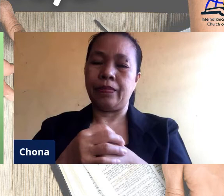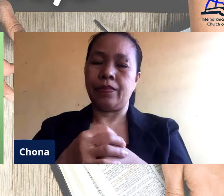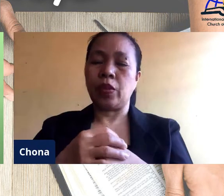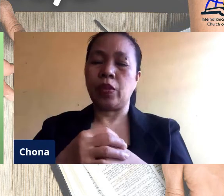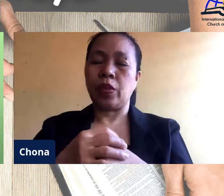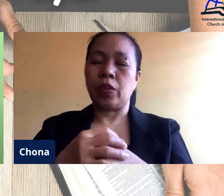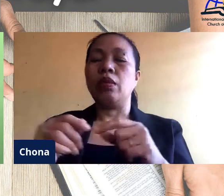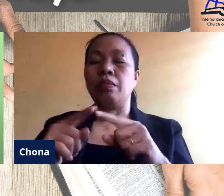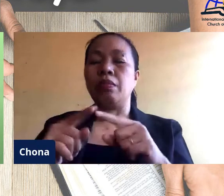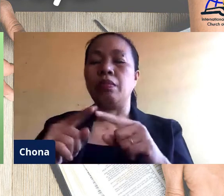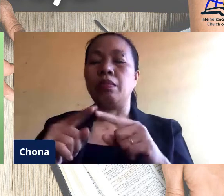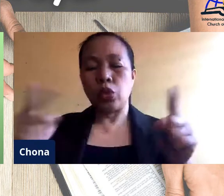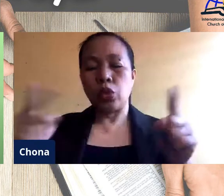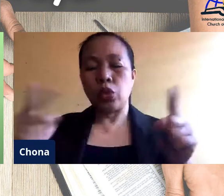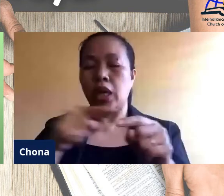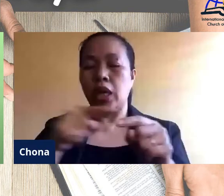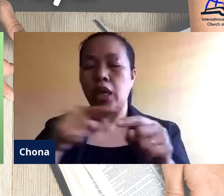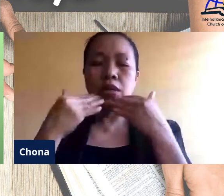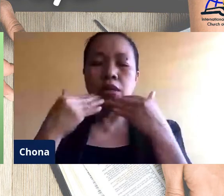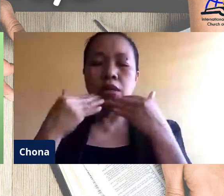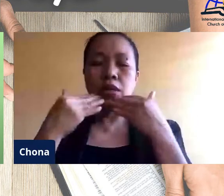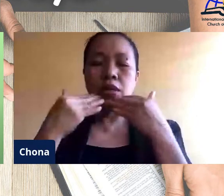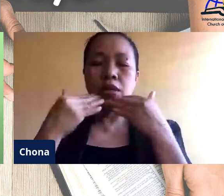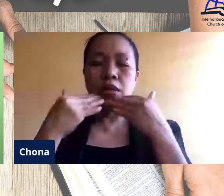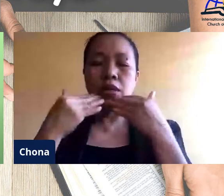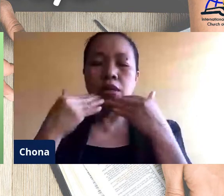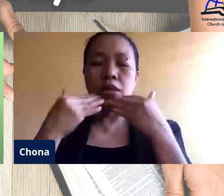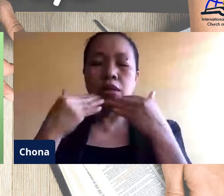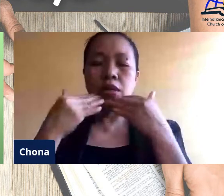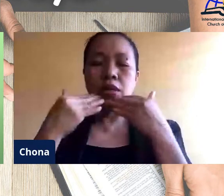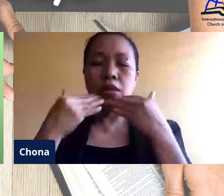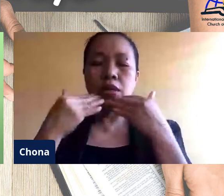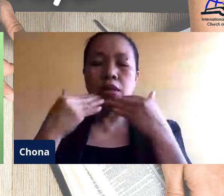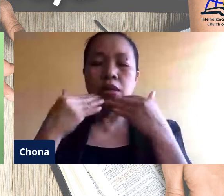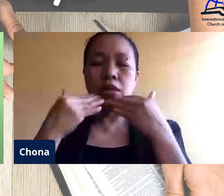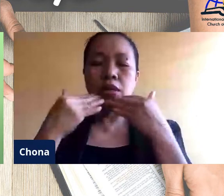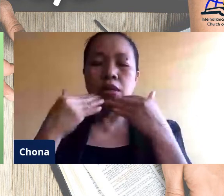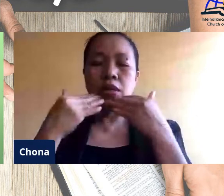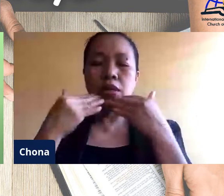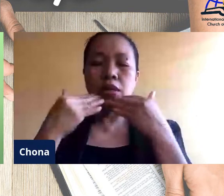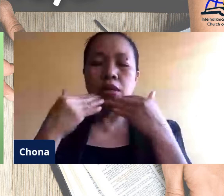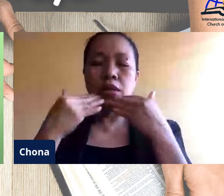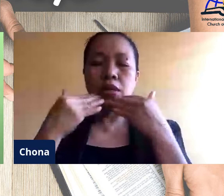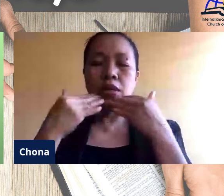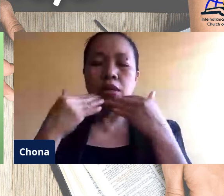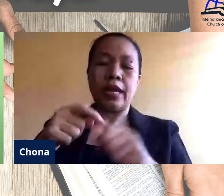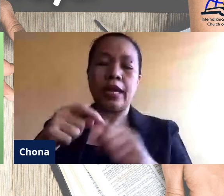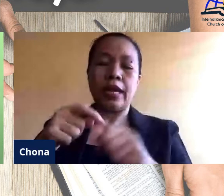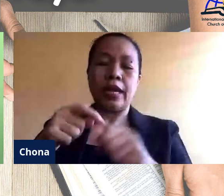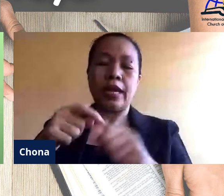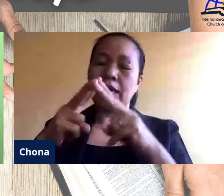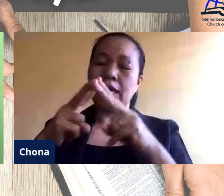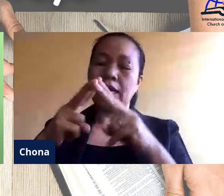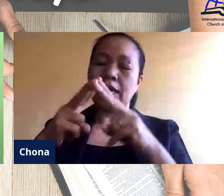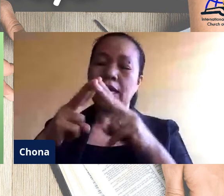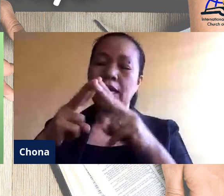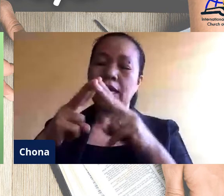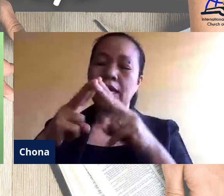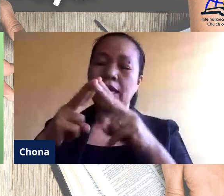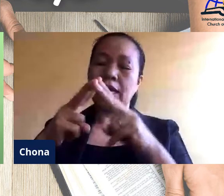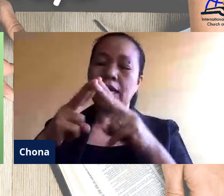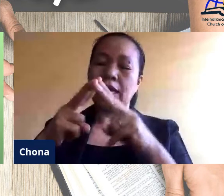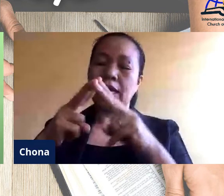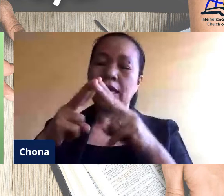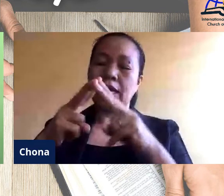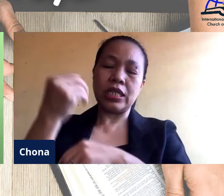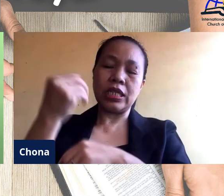this point, Lord God. At makakasama namin kayo sa mga darating pangako. Salamat po sa pangako ng katagumpayan